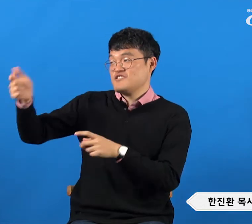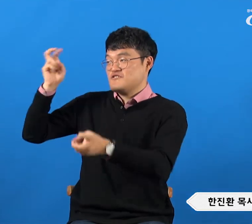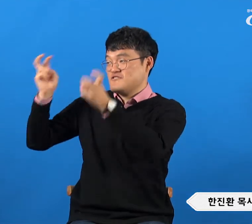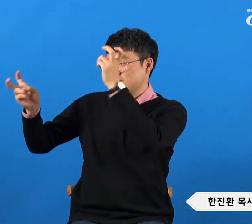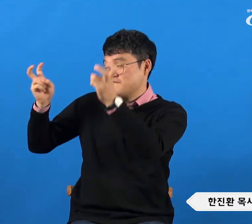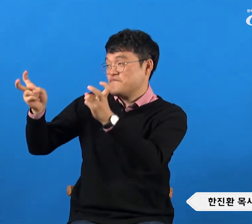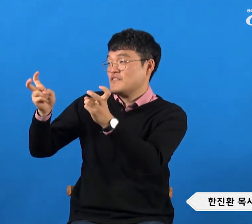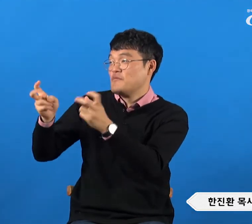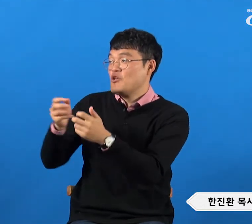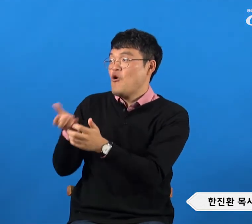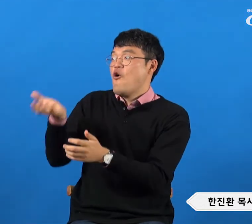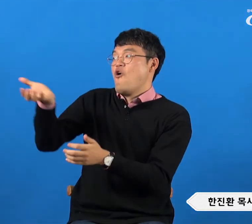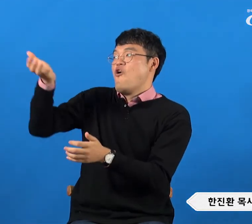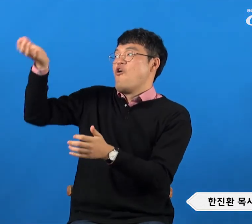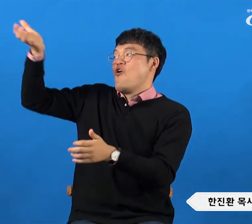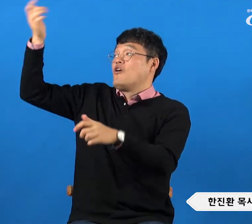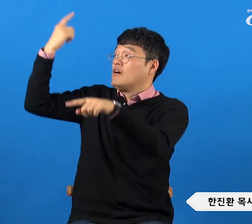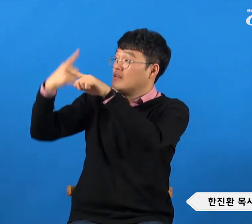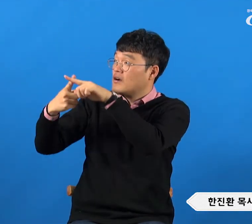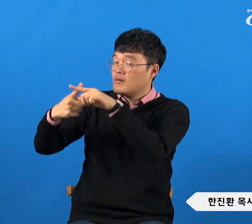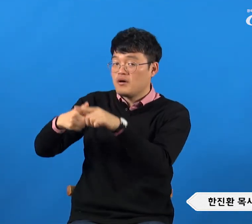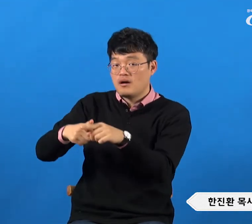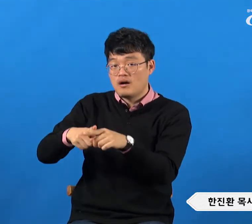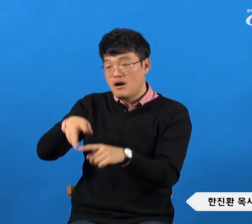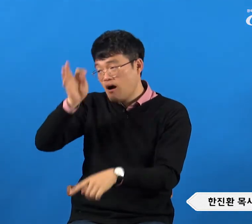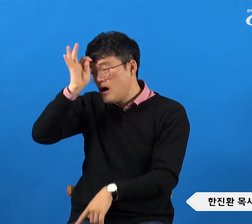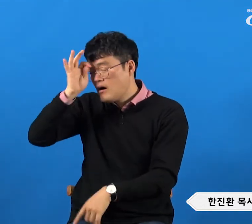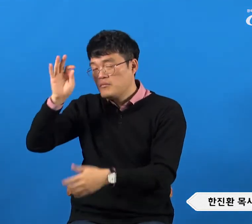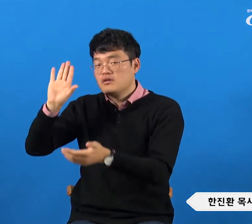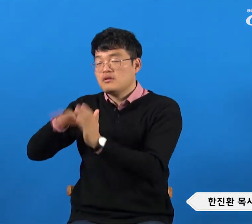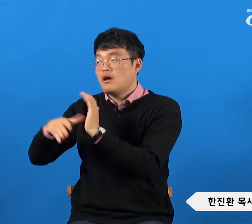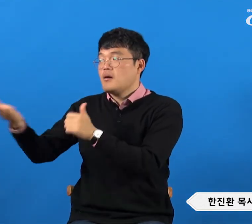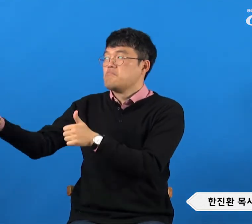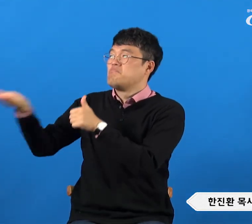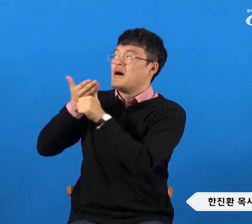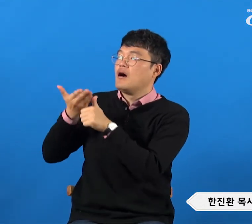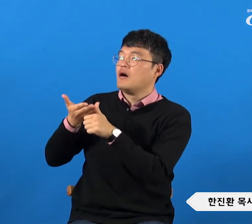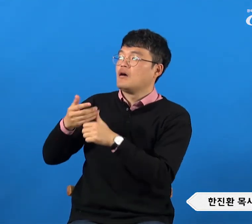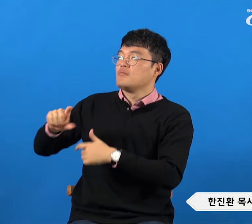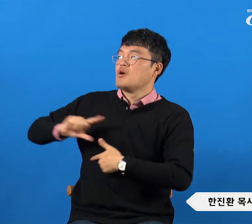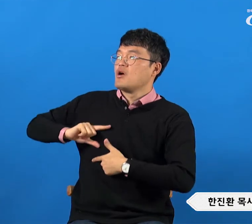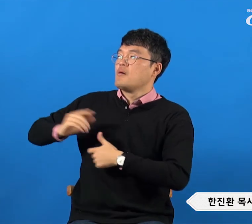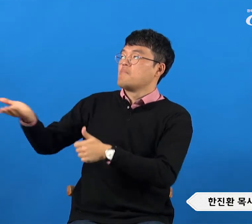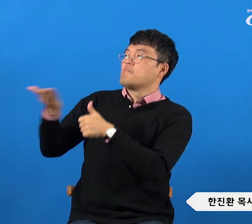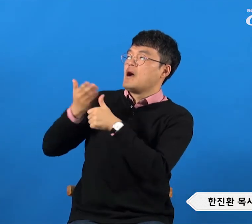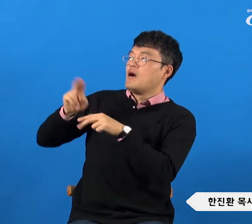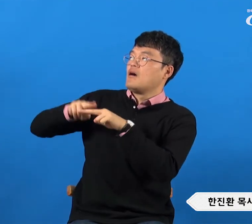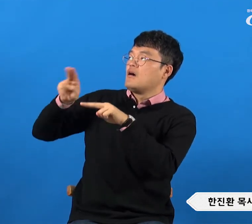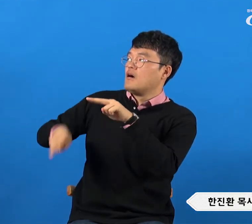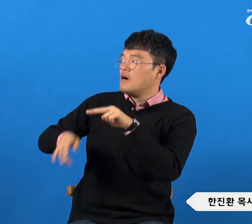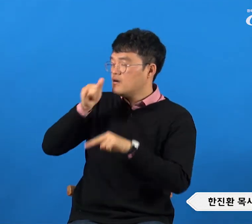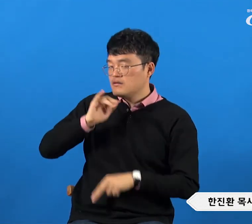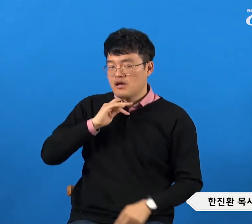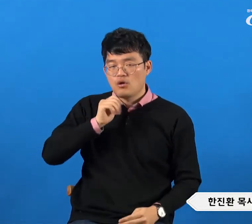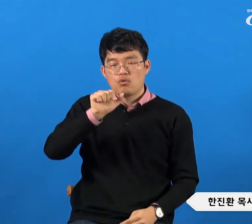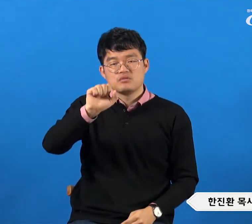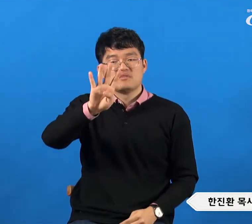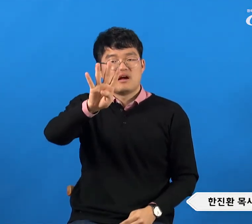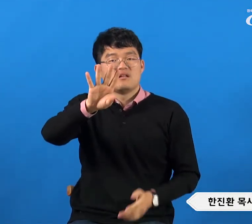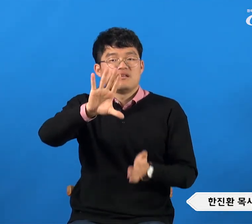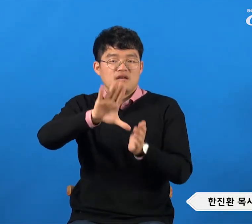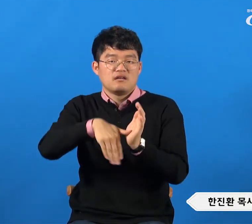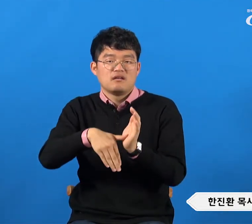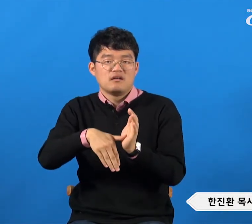대기업에서 승승장구를 하다가 그만 IMF 때 명퇴를 당했습니다. 54살 나이에